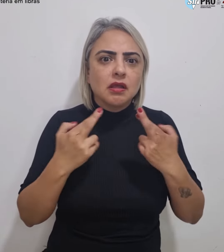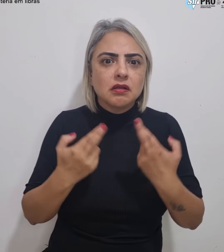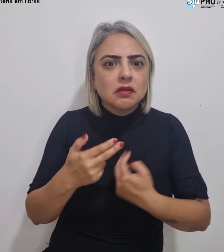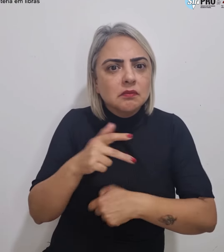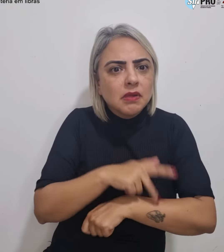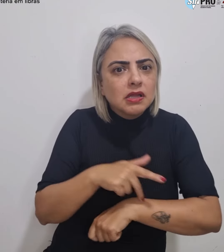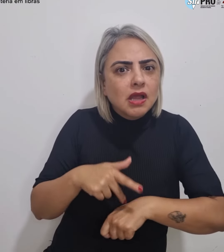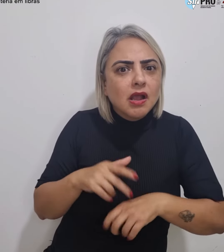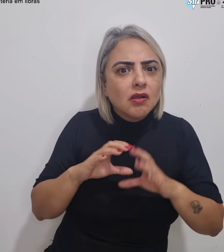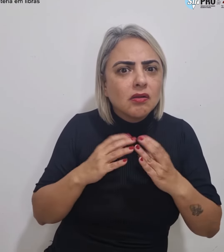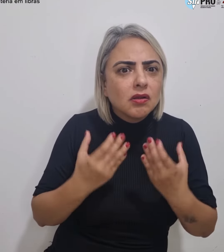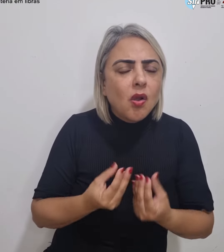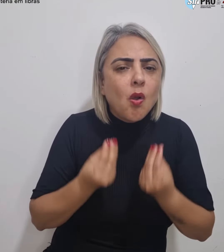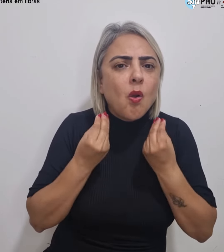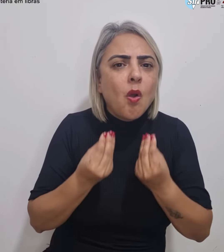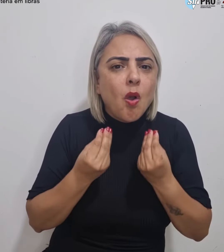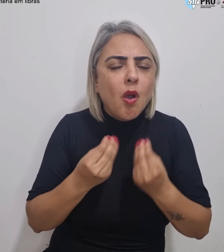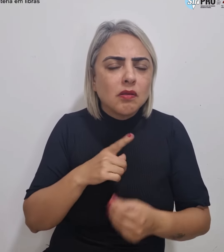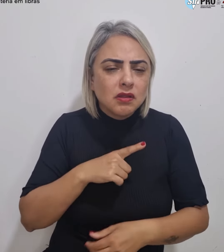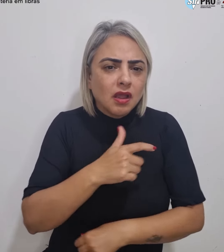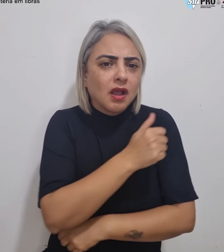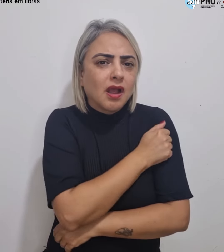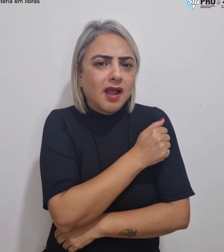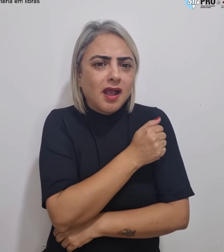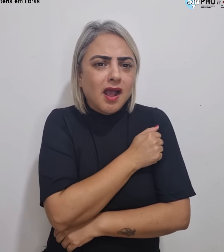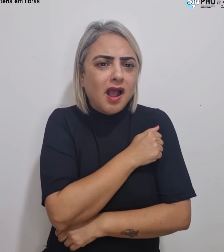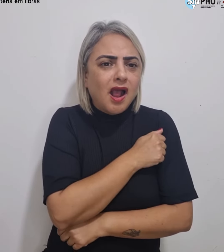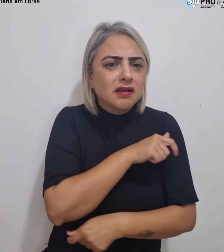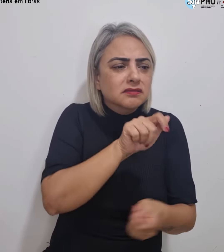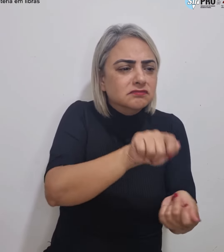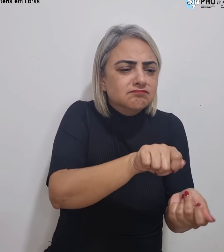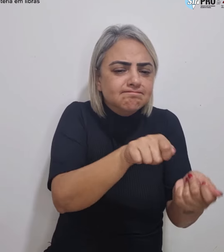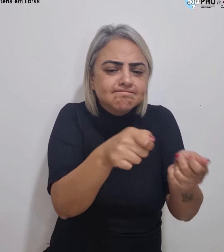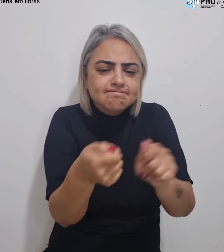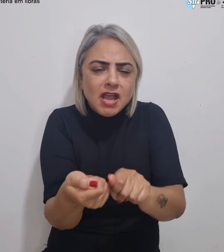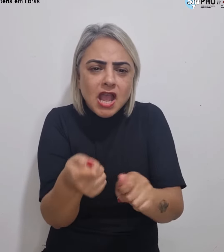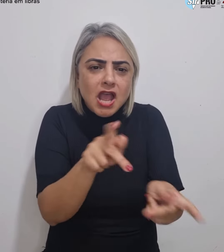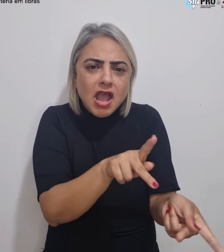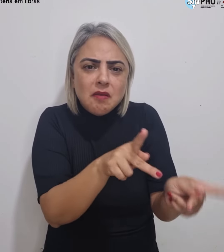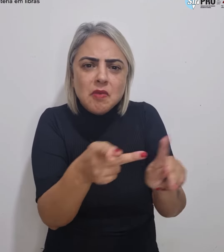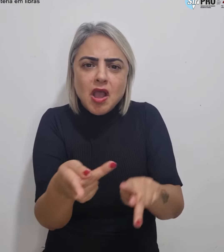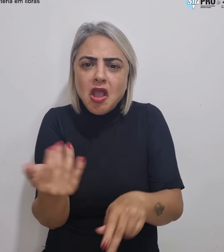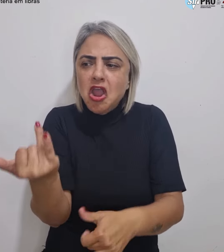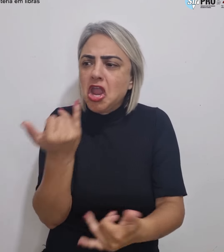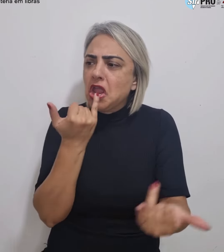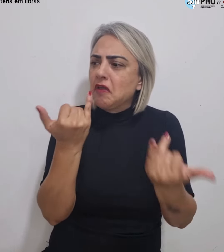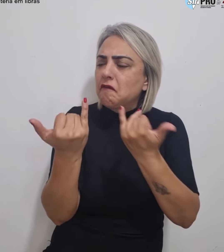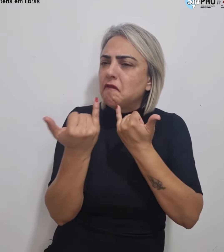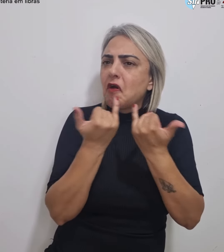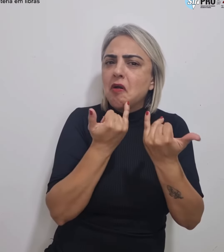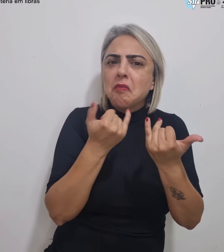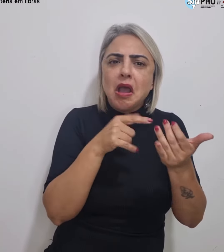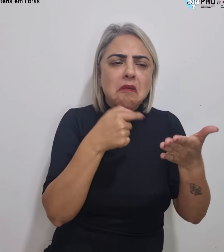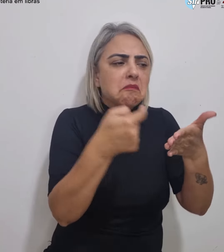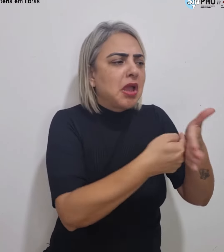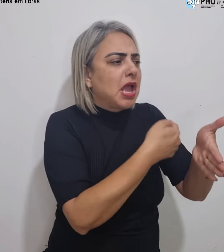coletivas. Tem alunos transferidos e a gente não é informado ou consultado sobre qual é o